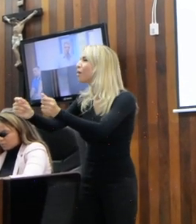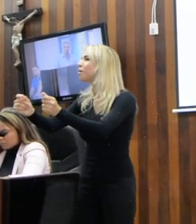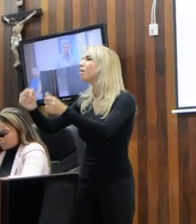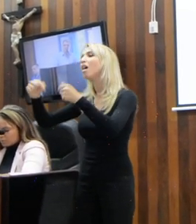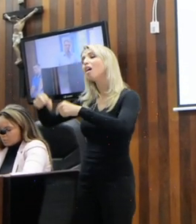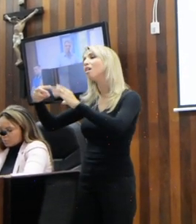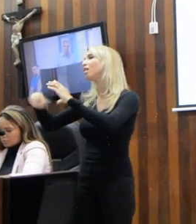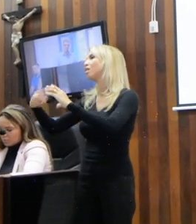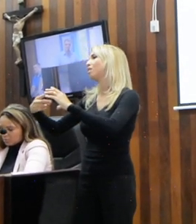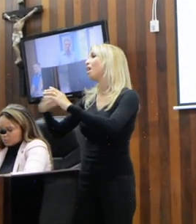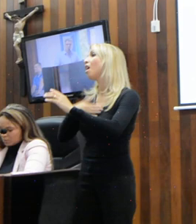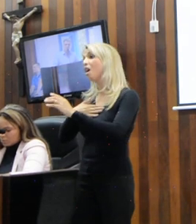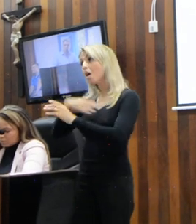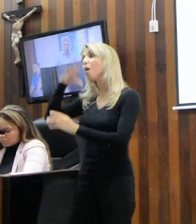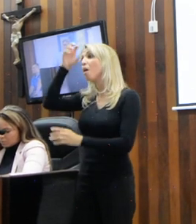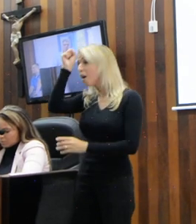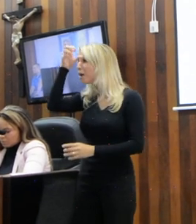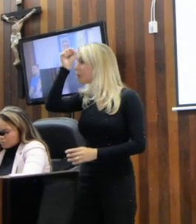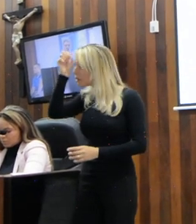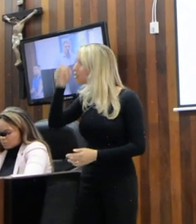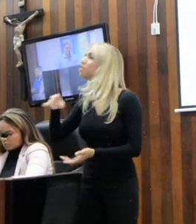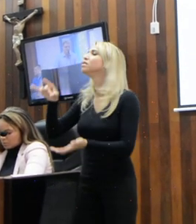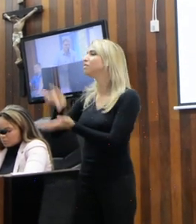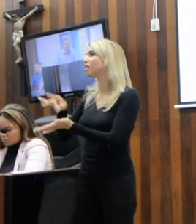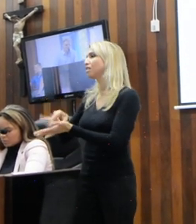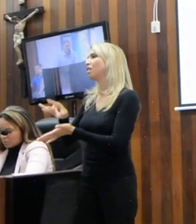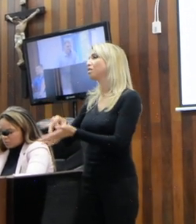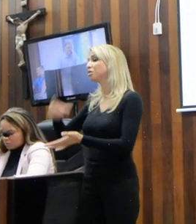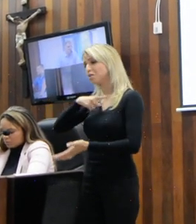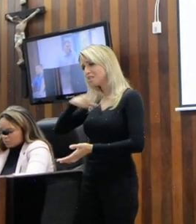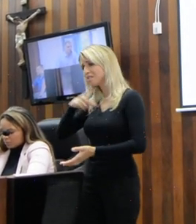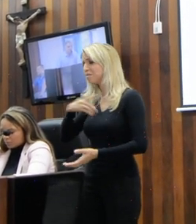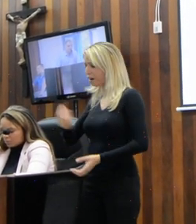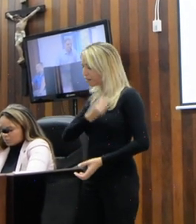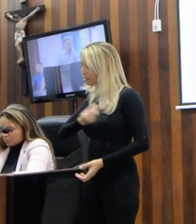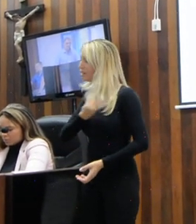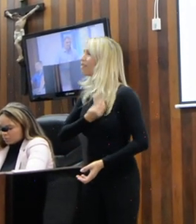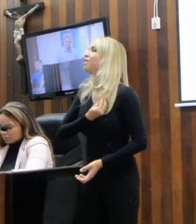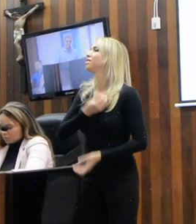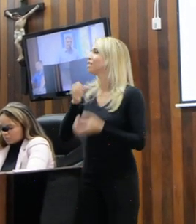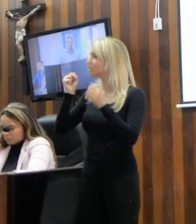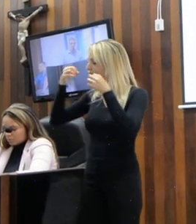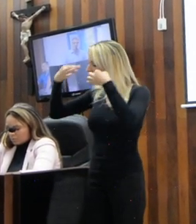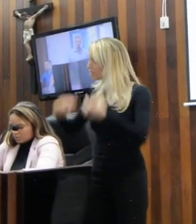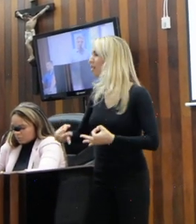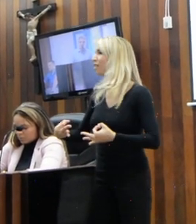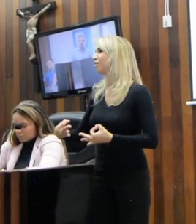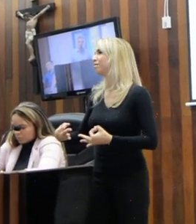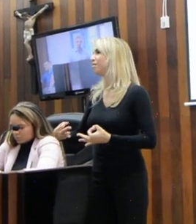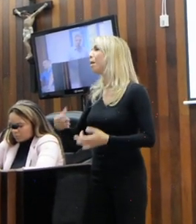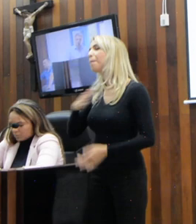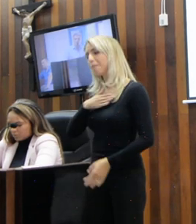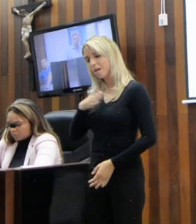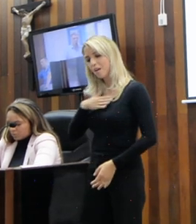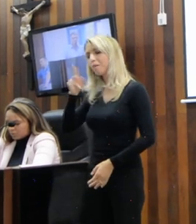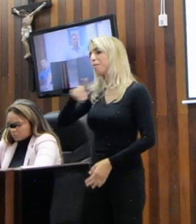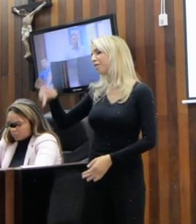com ele em relação a isso. Convivi bastante com a Assi. Ia muito na sua casa. Era realmente o meu